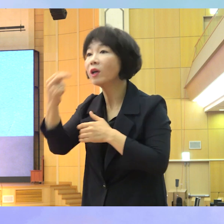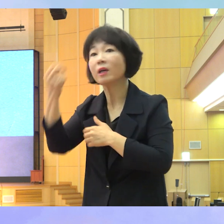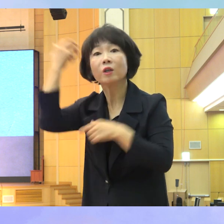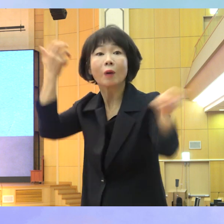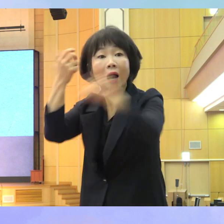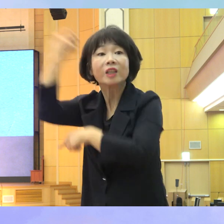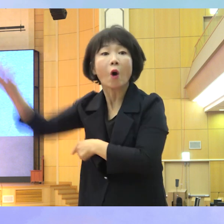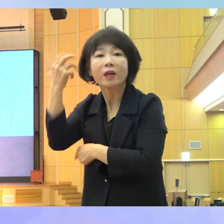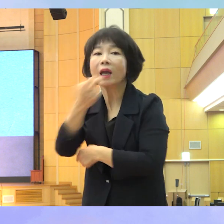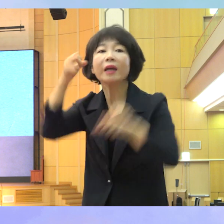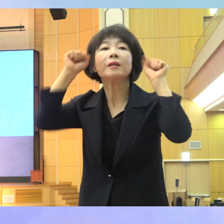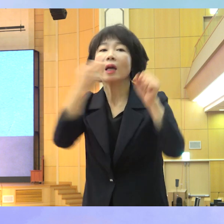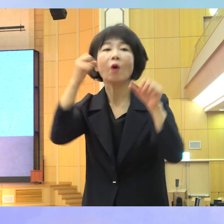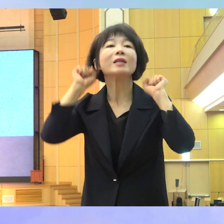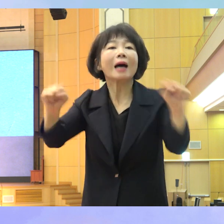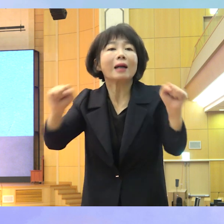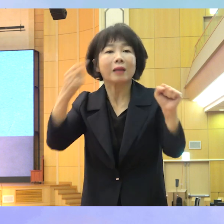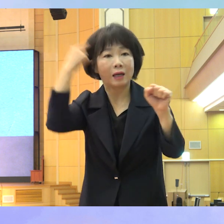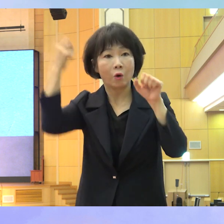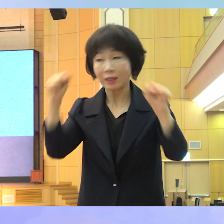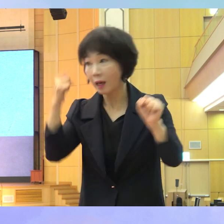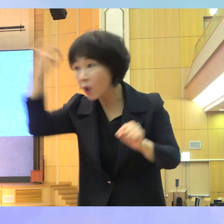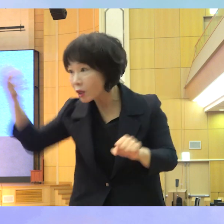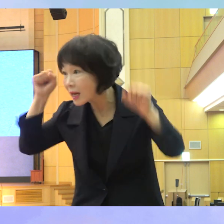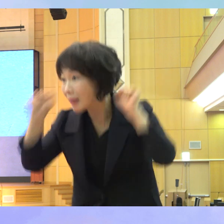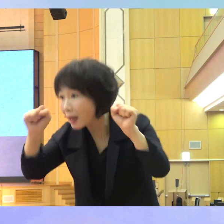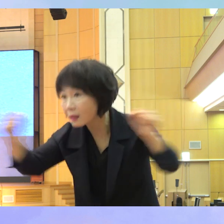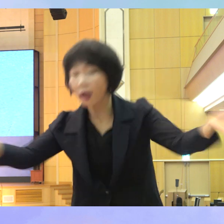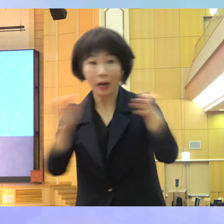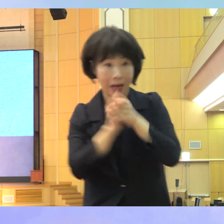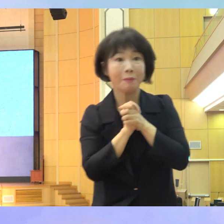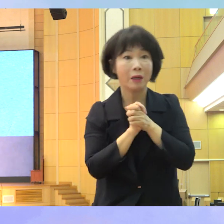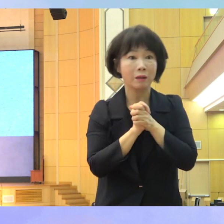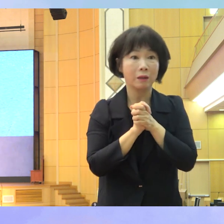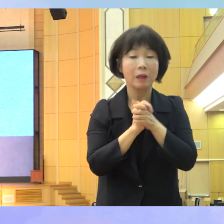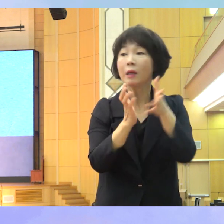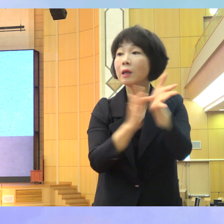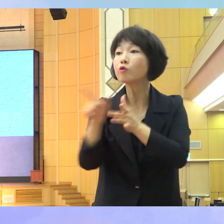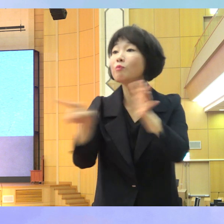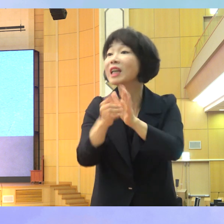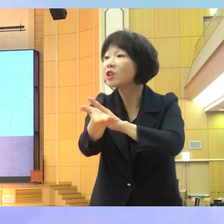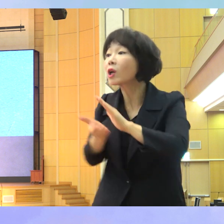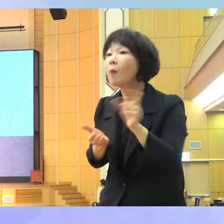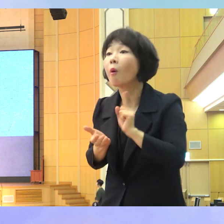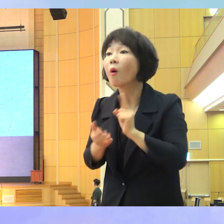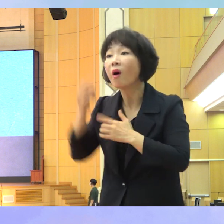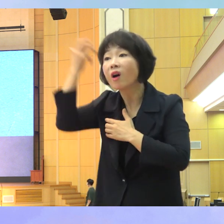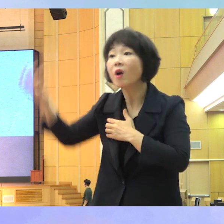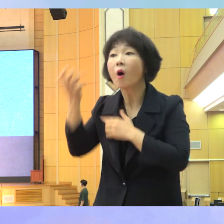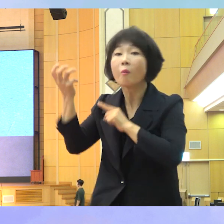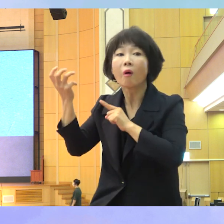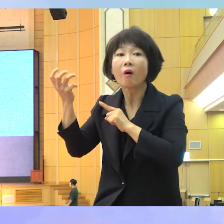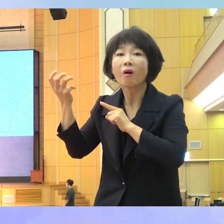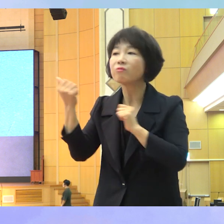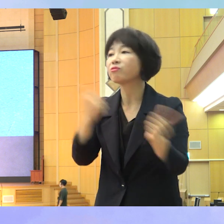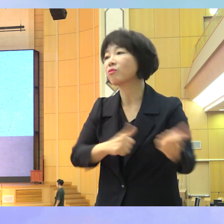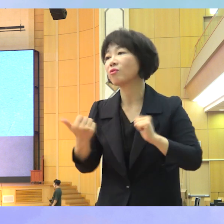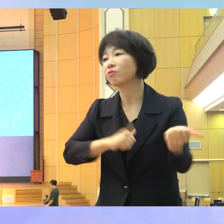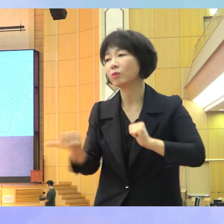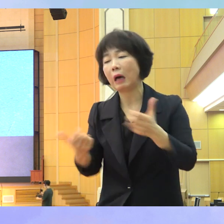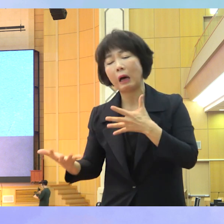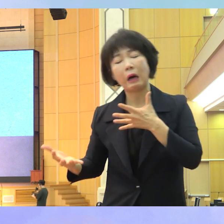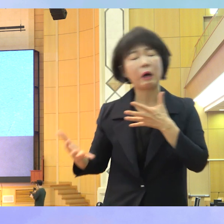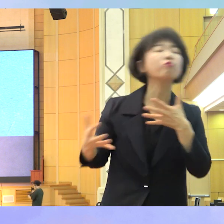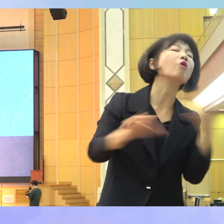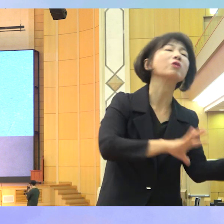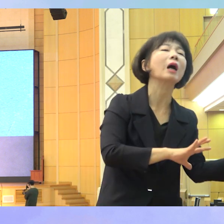우리가 이 세상을 살면서 광야 생활을 하면서 잠깐 낙심하고 절망할지라도 예수님으로 말미암아